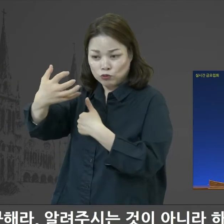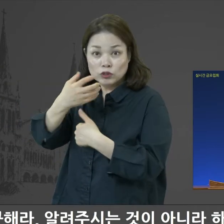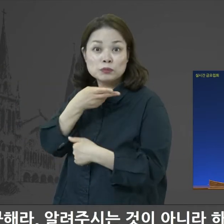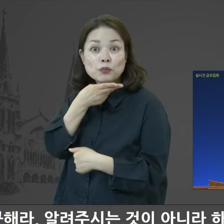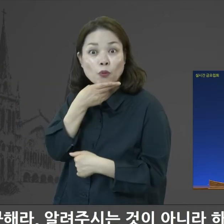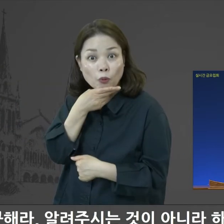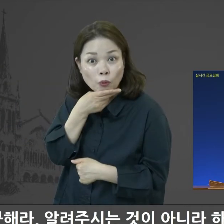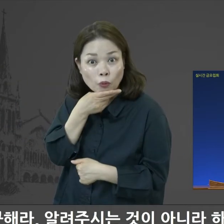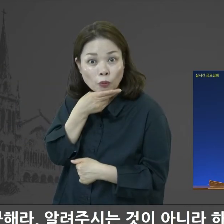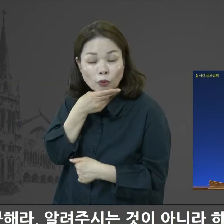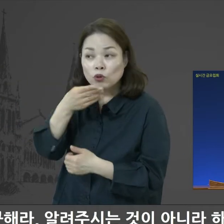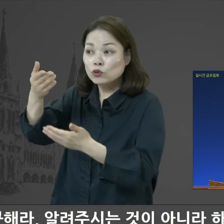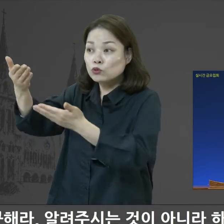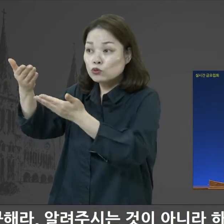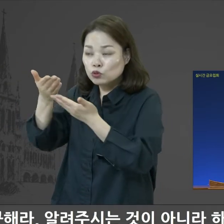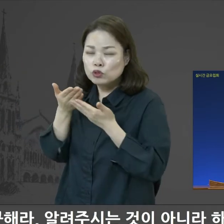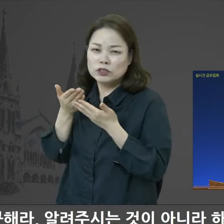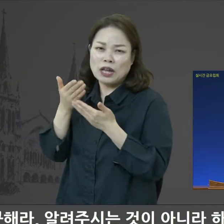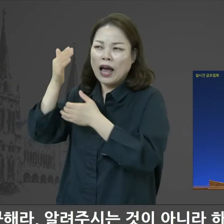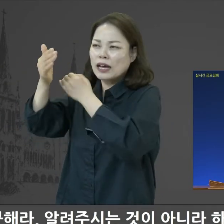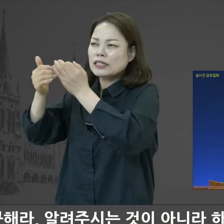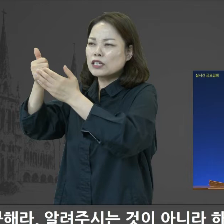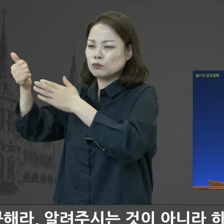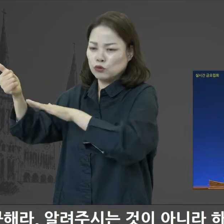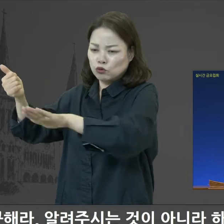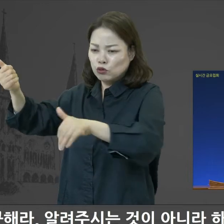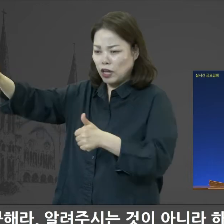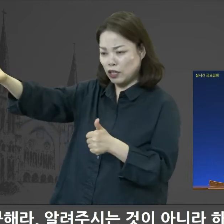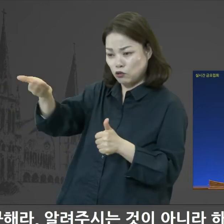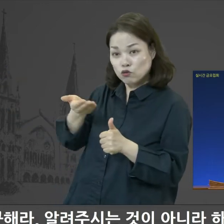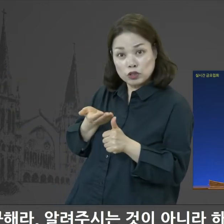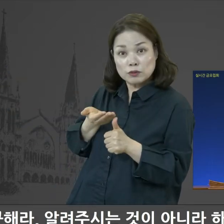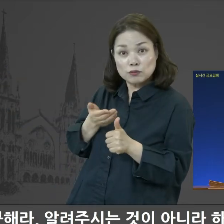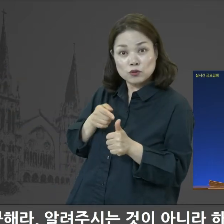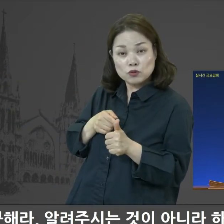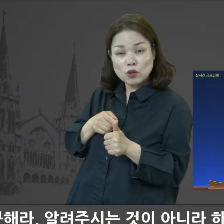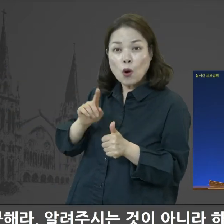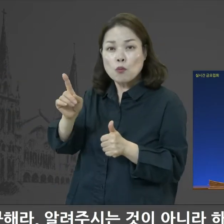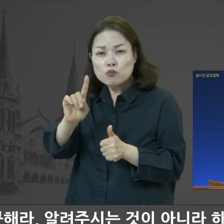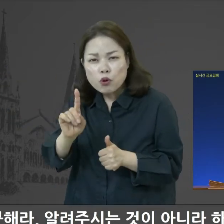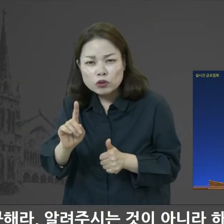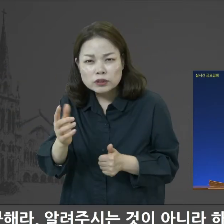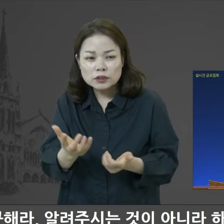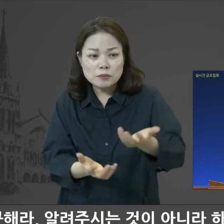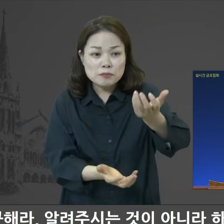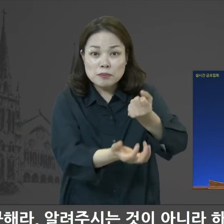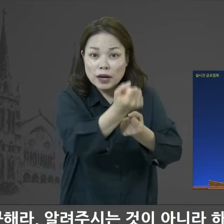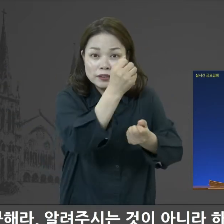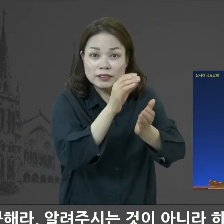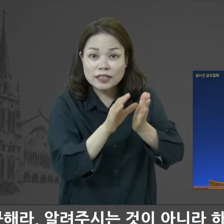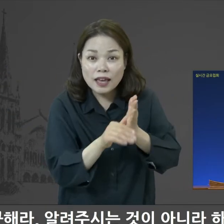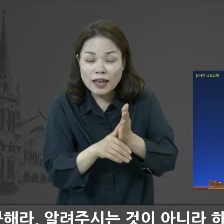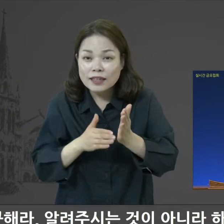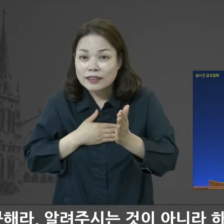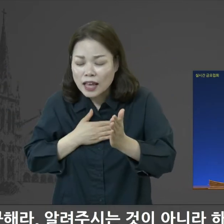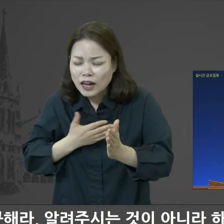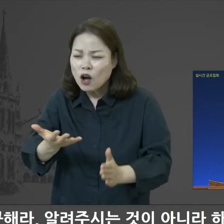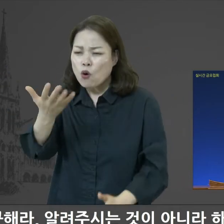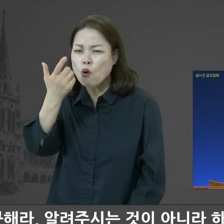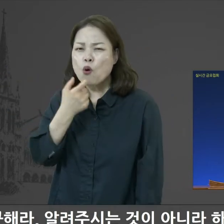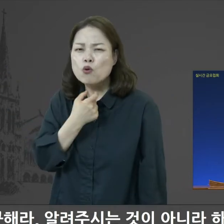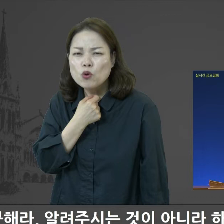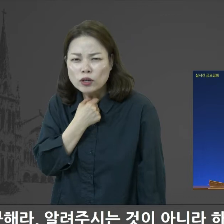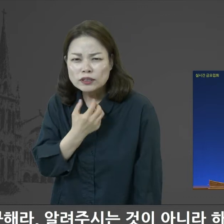아니하시는, 주시는 분이라는 거예요. 하나님께서. 그러니까 무엇을 얻을 때 내가 얻고자